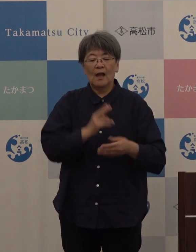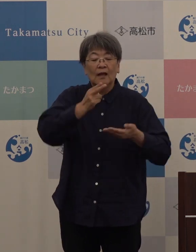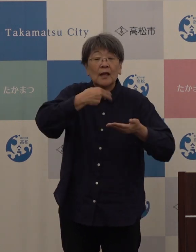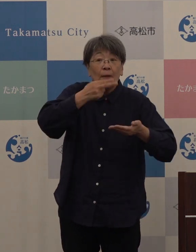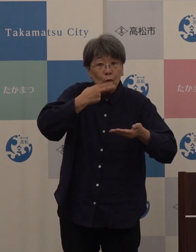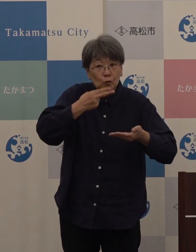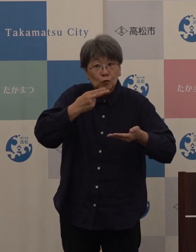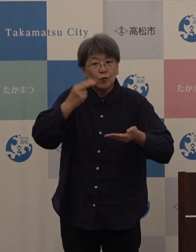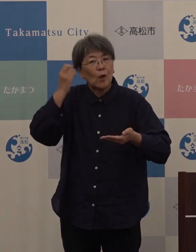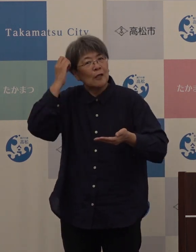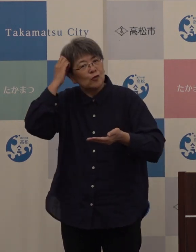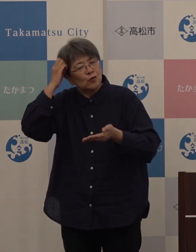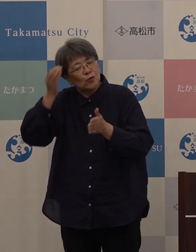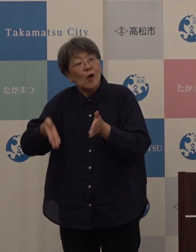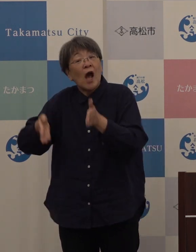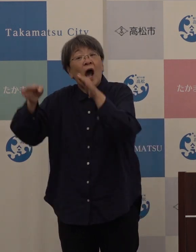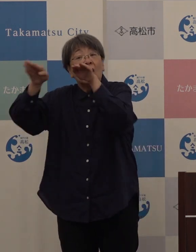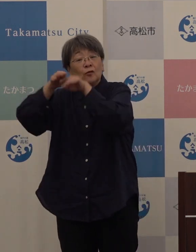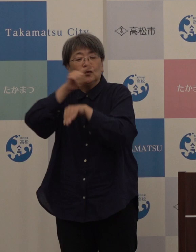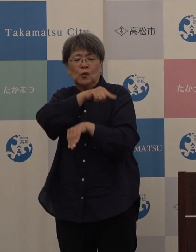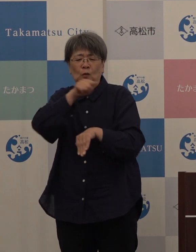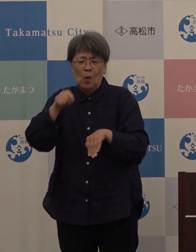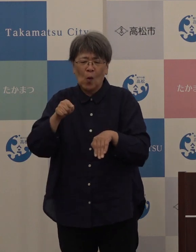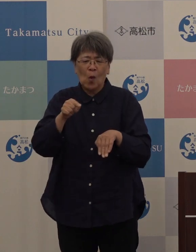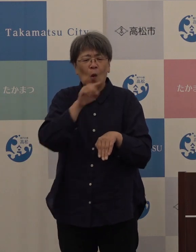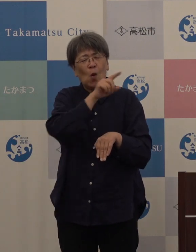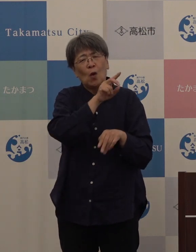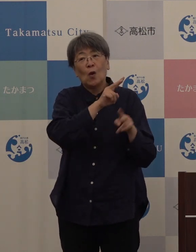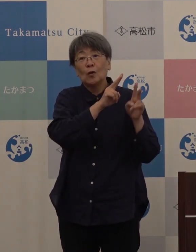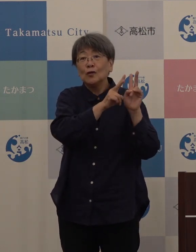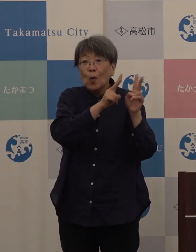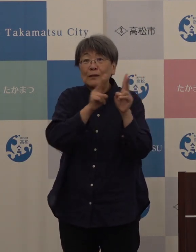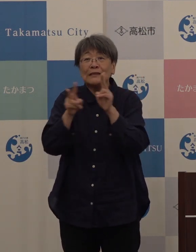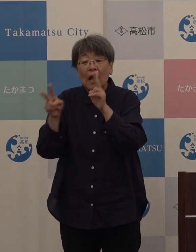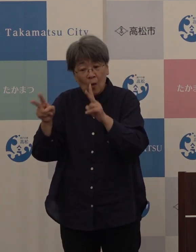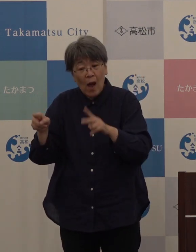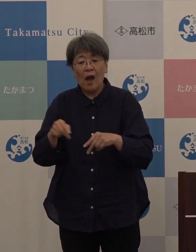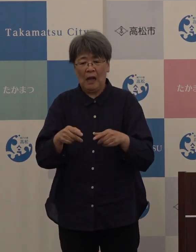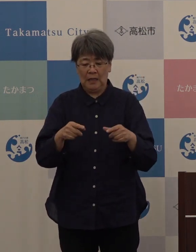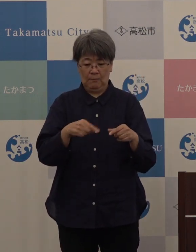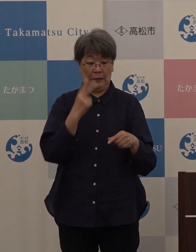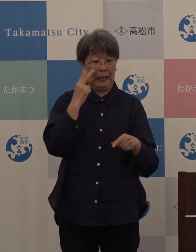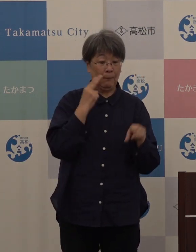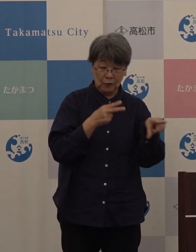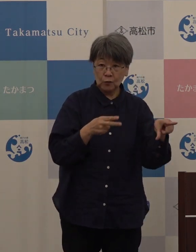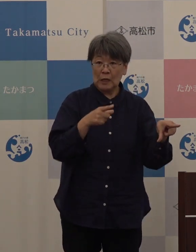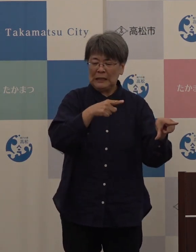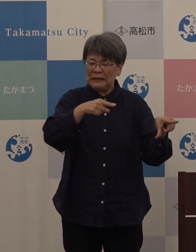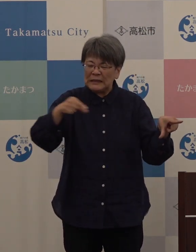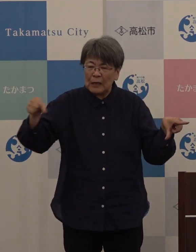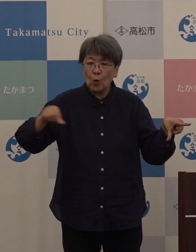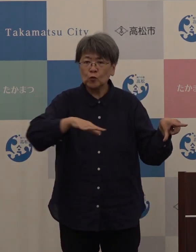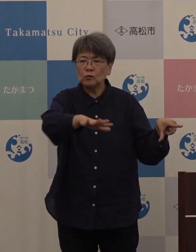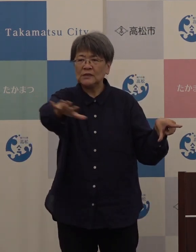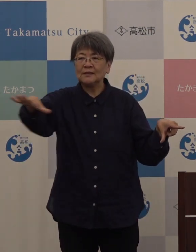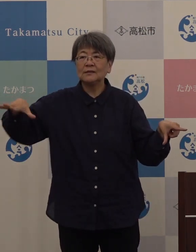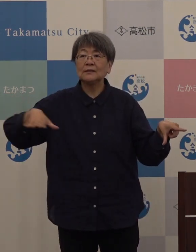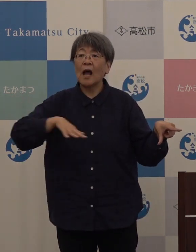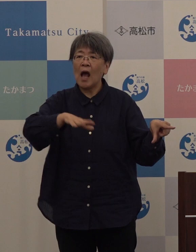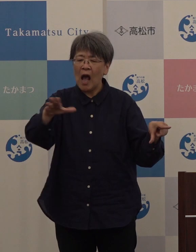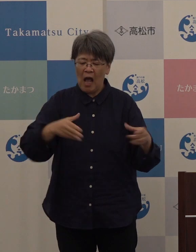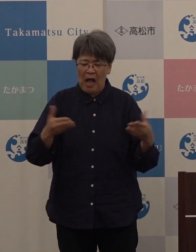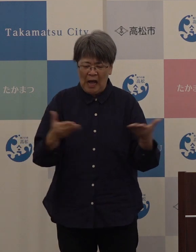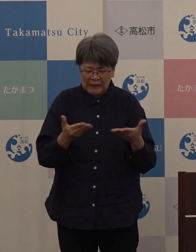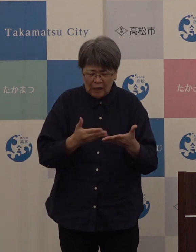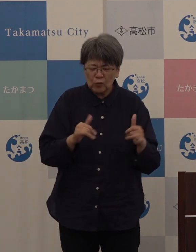宿泊事業者を中心とした観光業界はこれ全国的なものでございますけれども、働き手の確保、いわゆる人材不